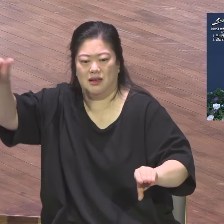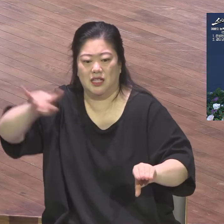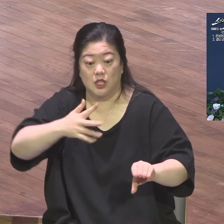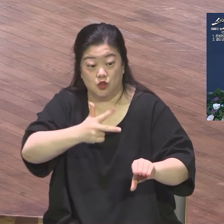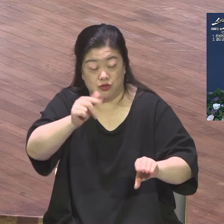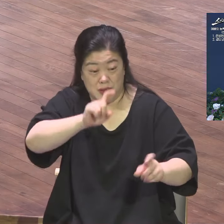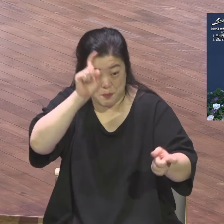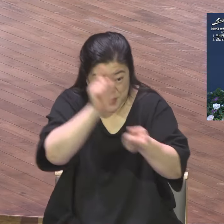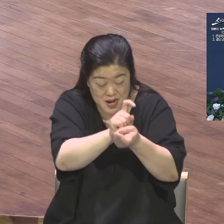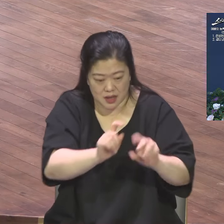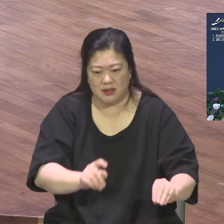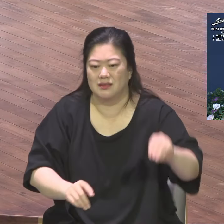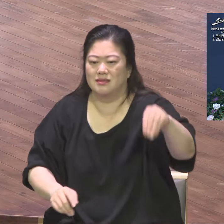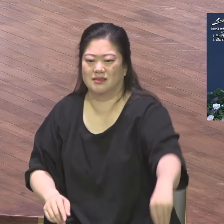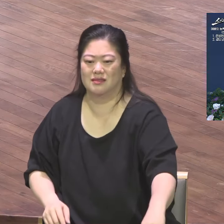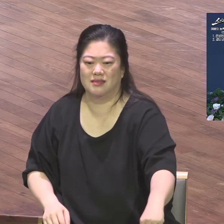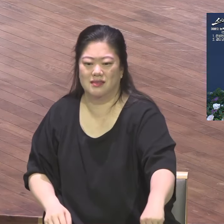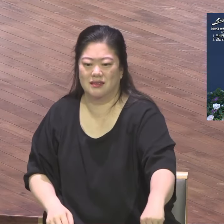끝났다.